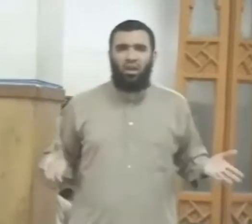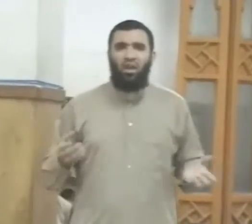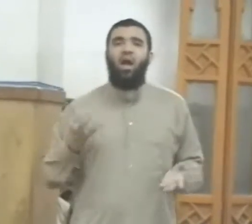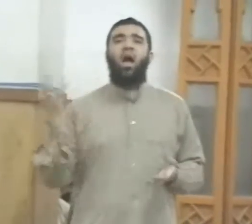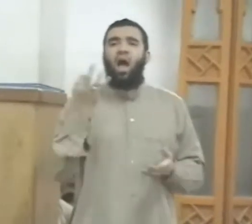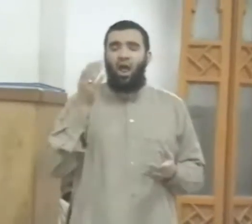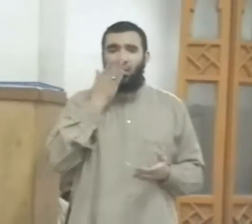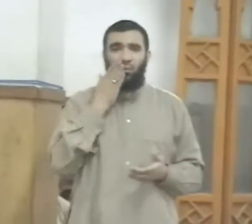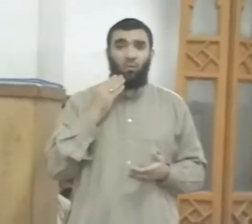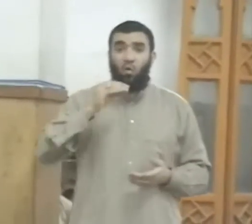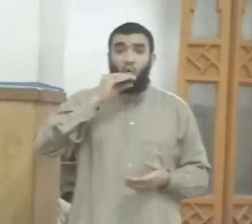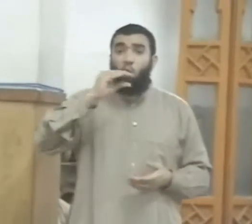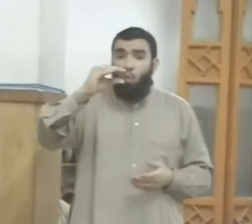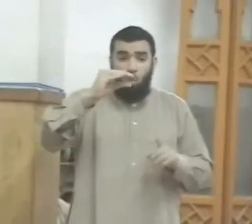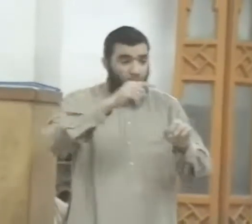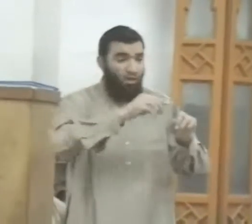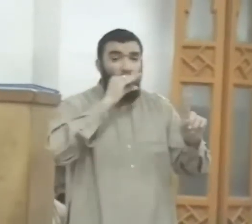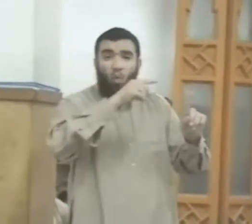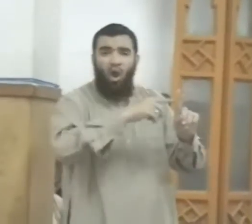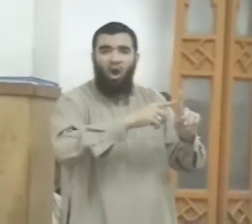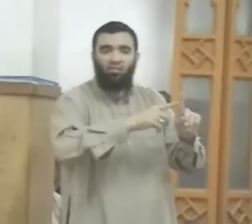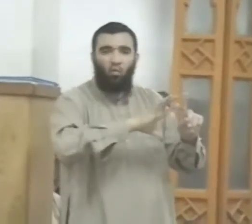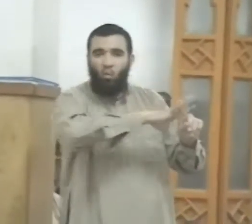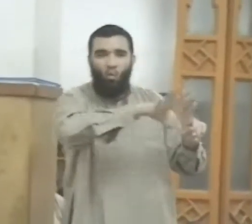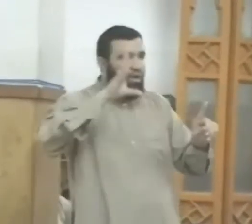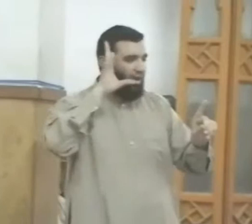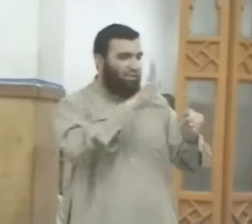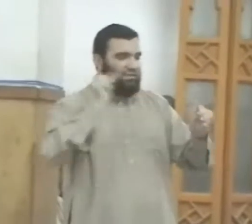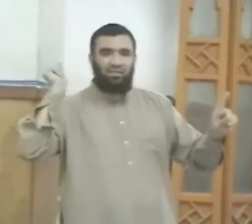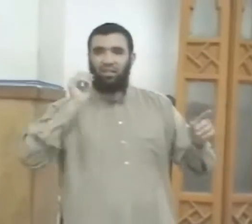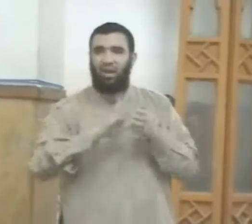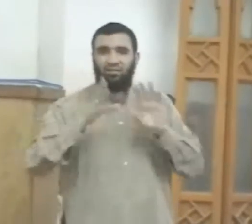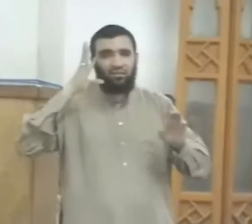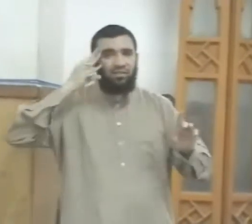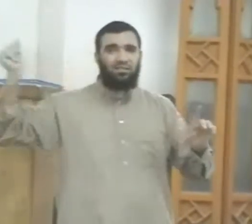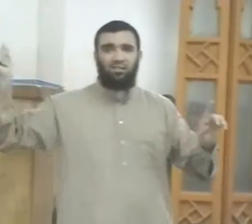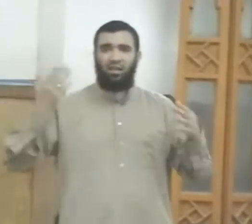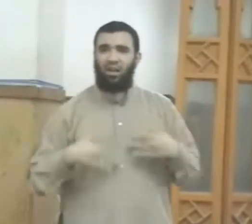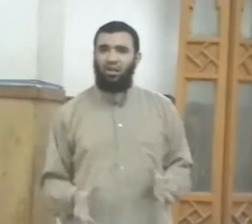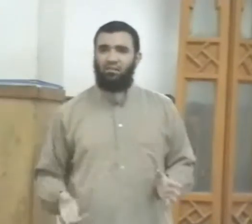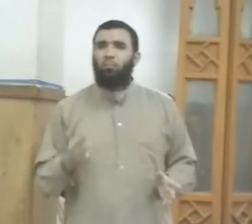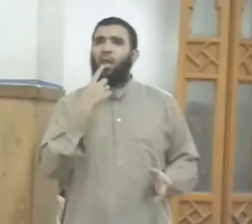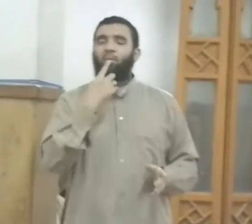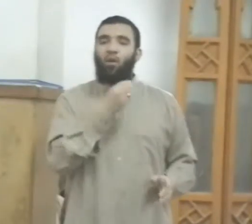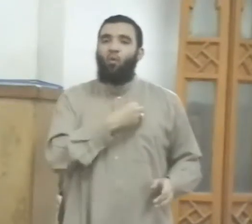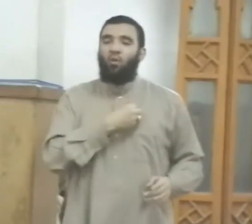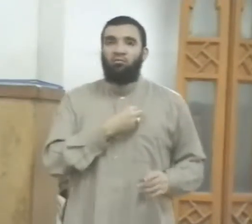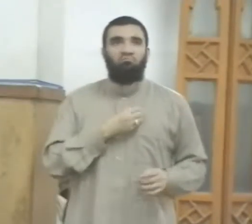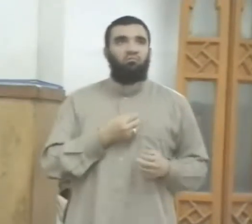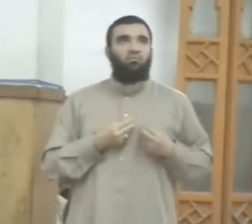صلته بالقرآن، وما عادت له راية تعرف طعم الإيمان.